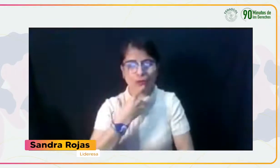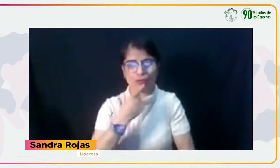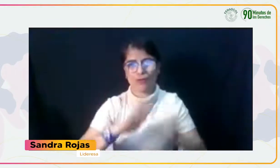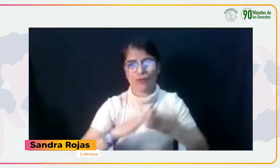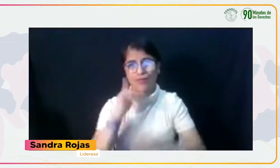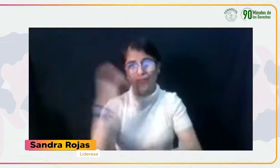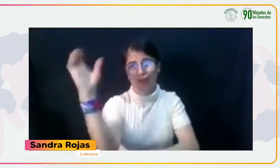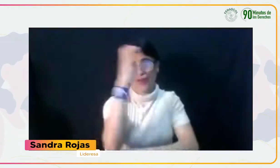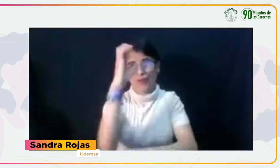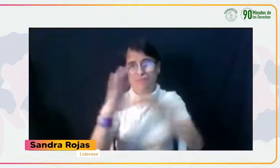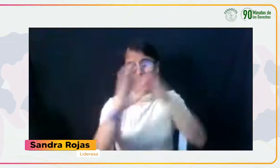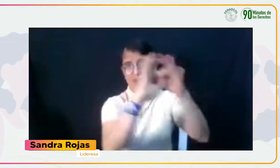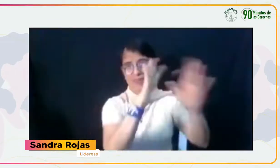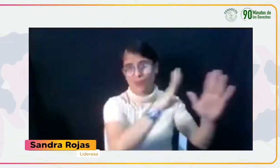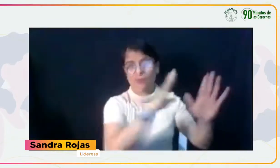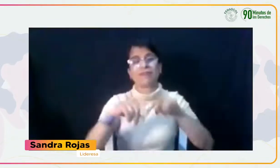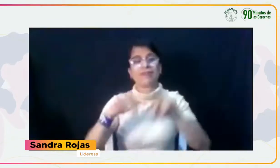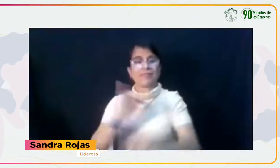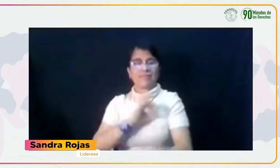para Personas Sordas de Colombia,